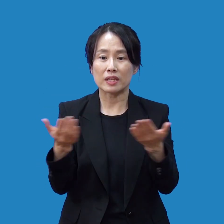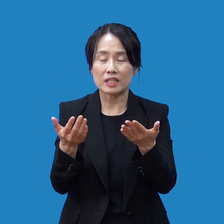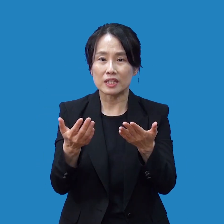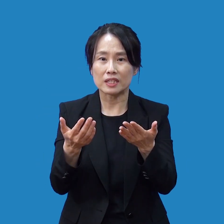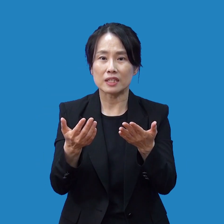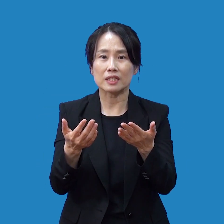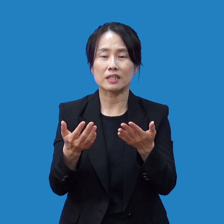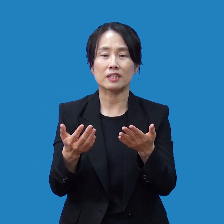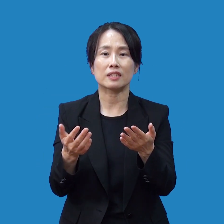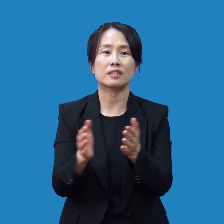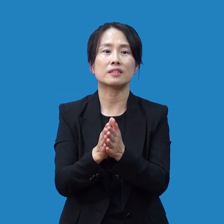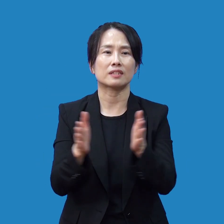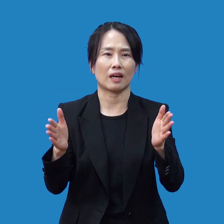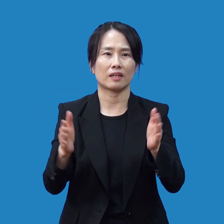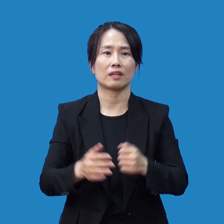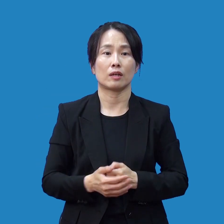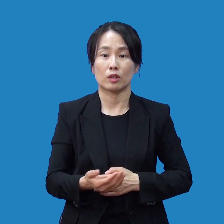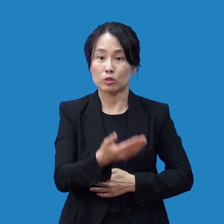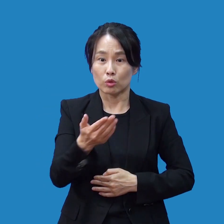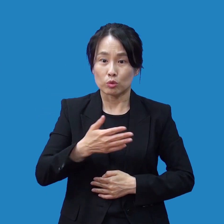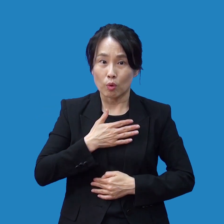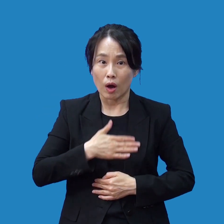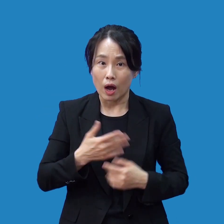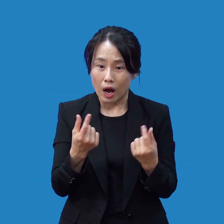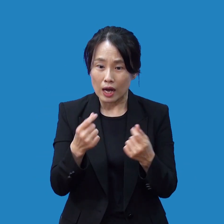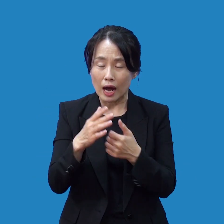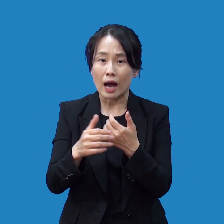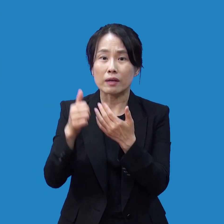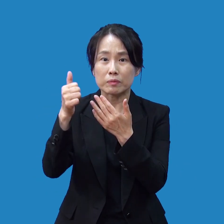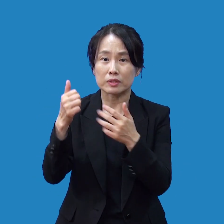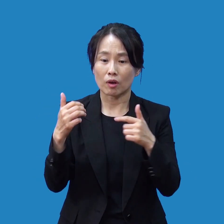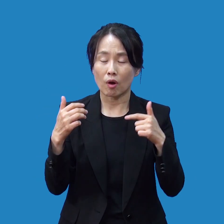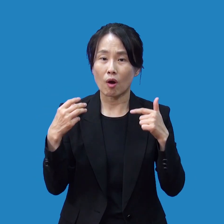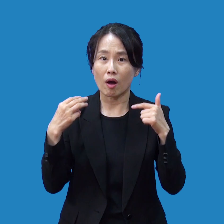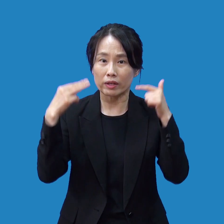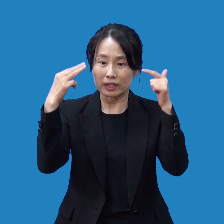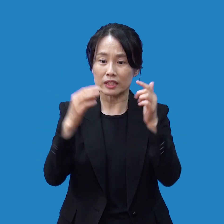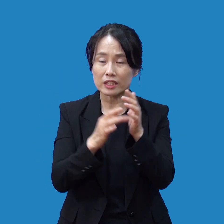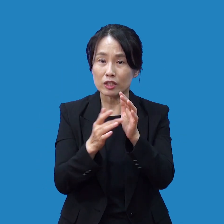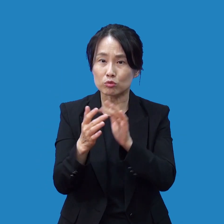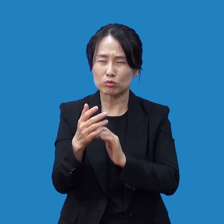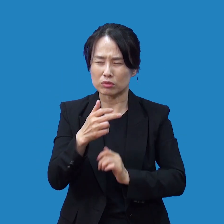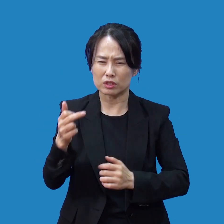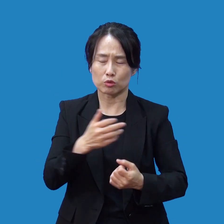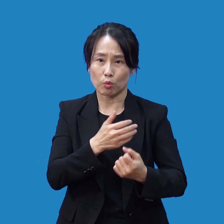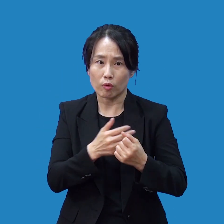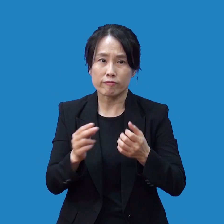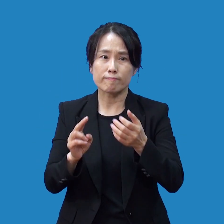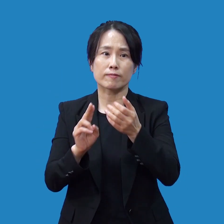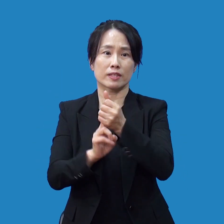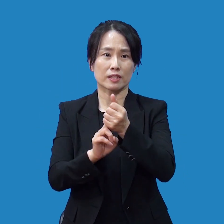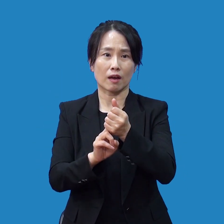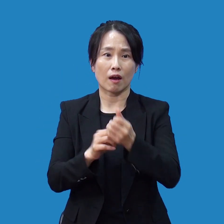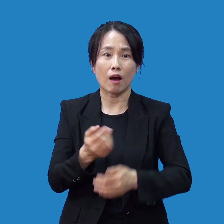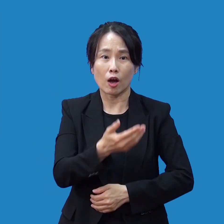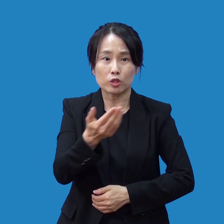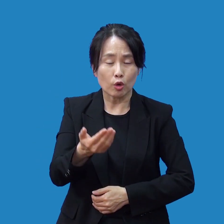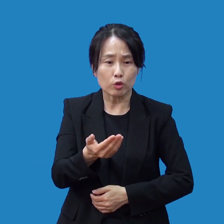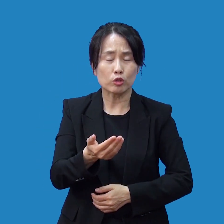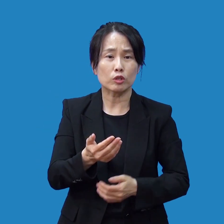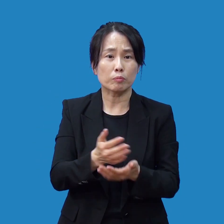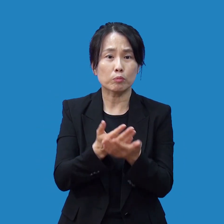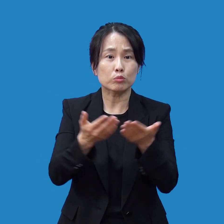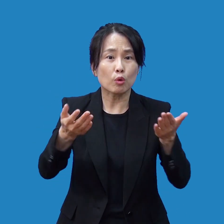지점입니다. 너희도 아는 바와 같이 하나님께서 나사렛 예수로 큰 권능과 기사와 표적들을 너희